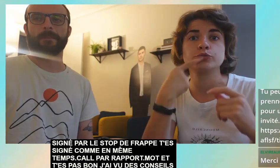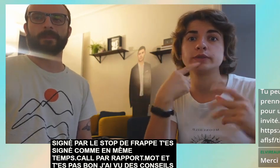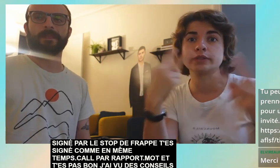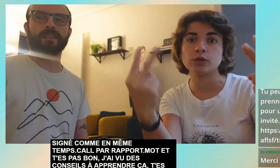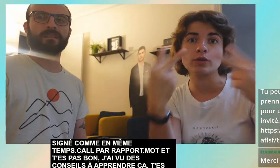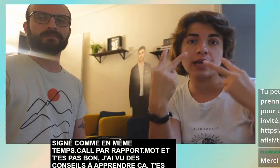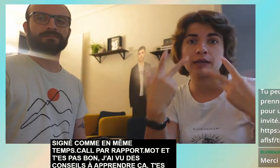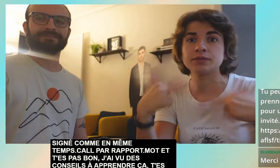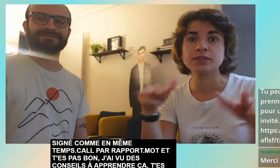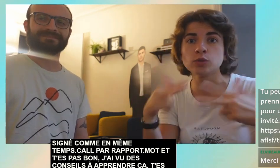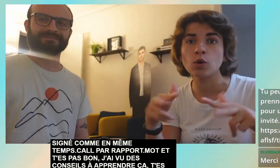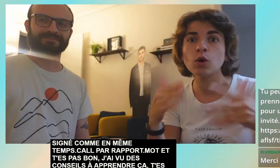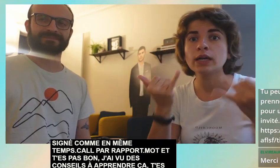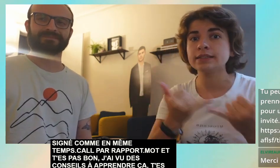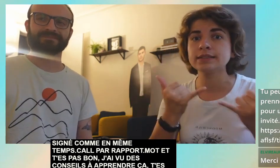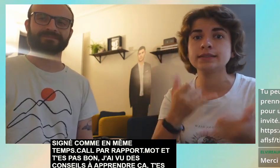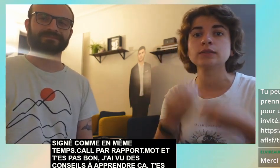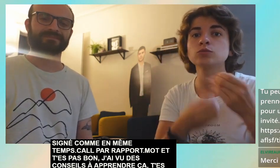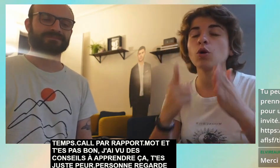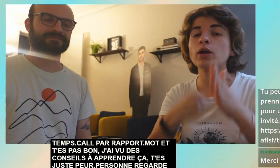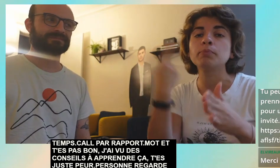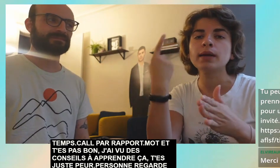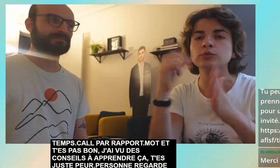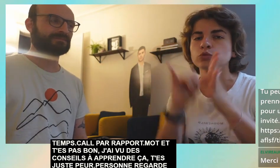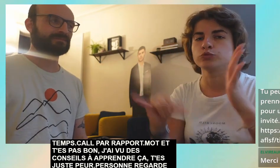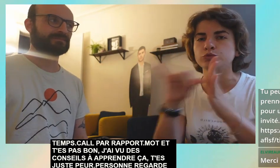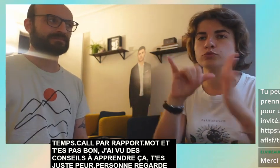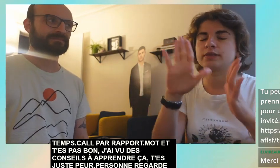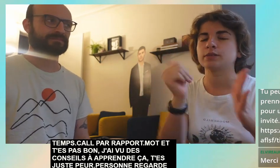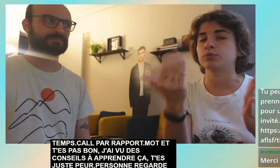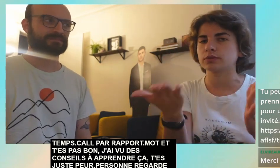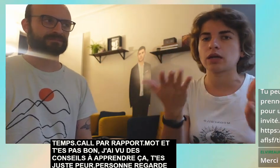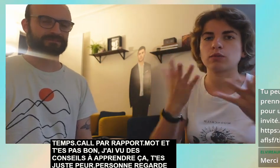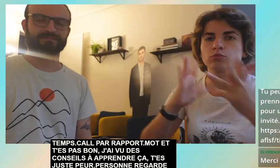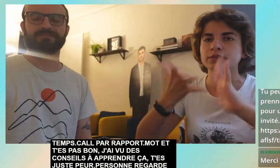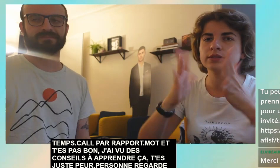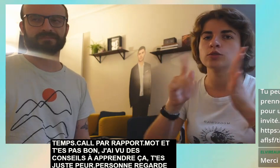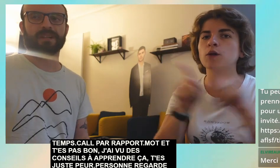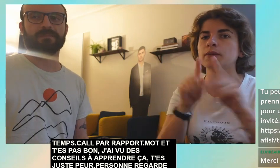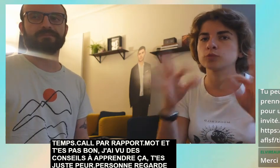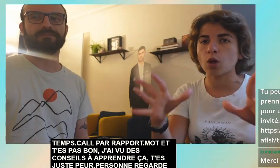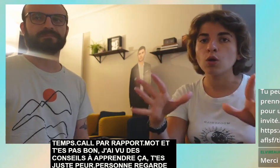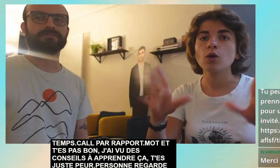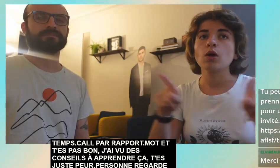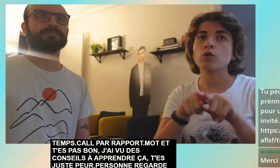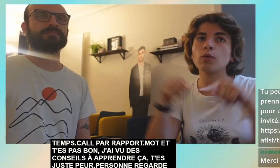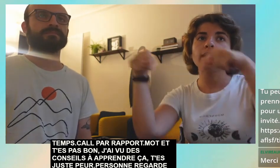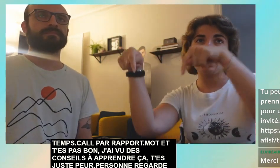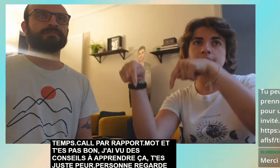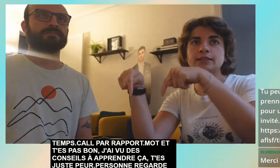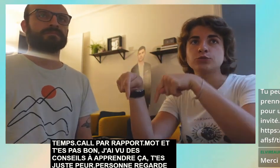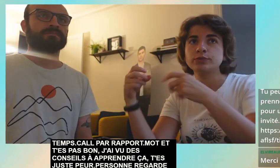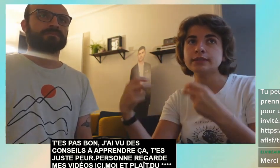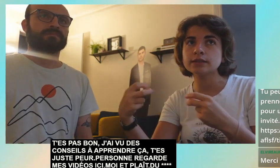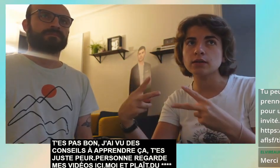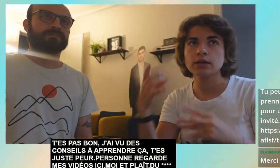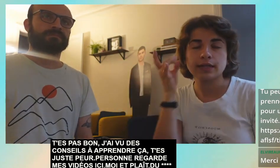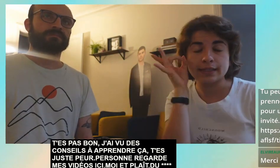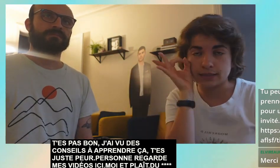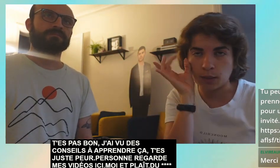sourdes qui regardent les vidéos. Ici, ou en replay sur YouTube, c'est pour ça qu'on signe en Voilà. même temps. Comme là, il y a des sous-titres,